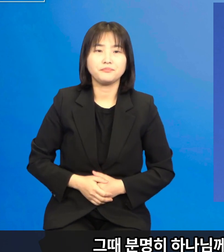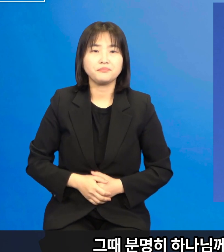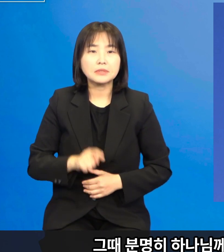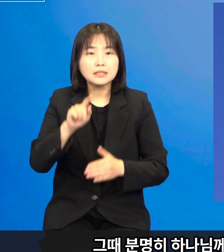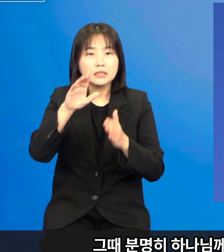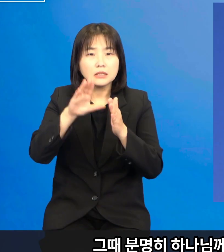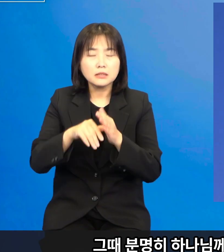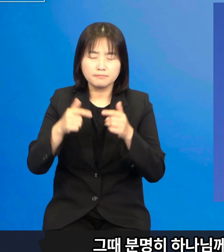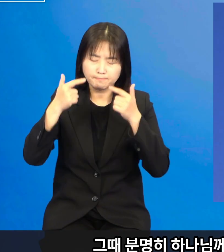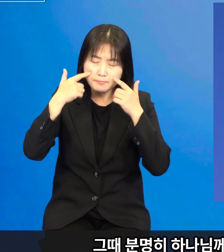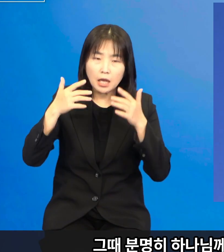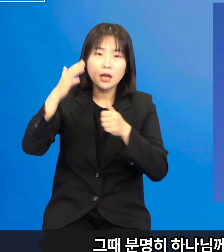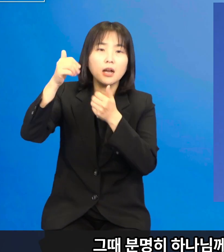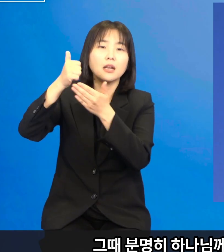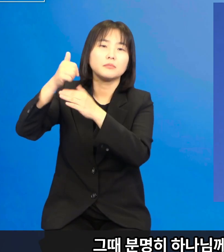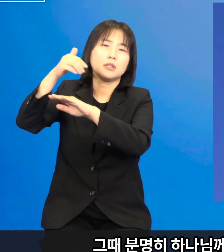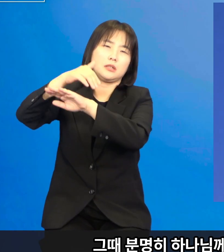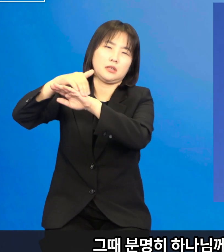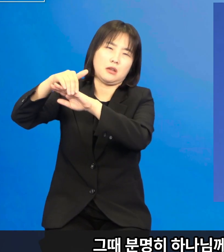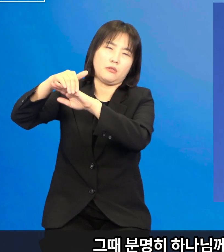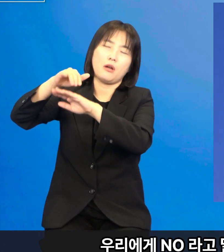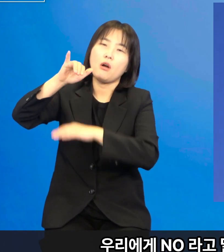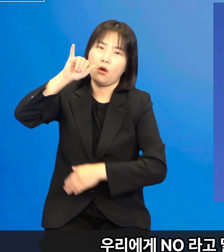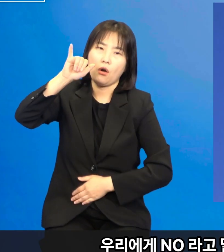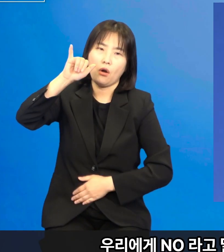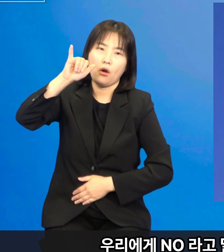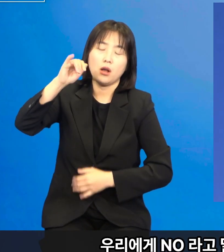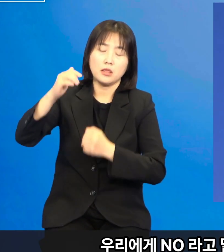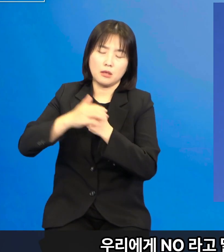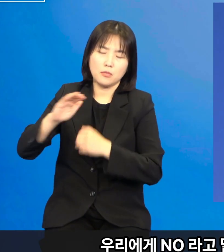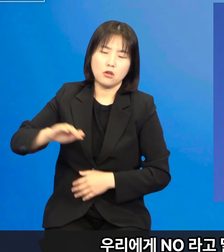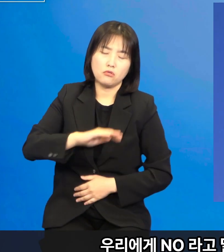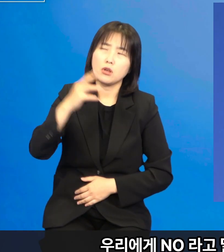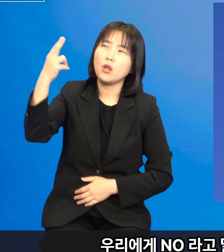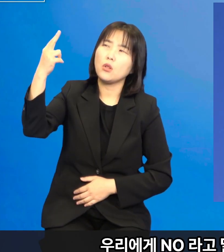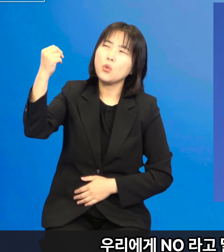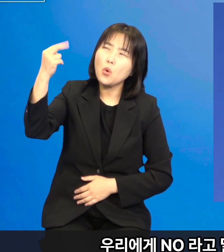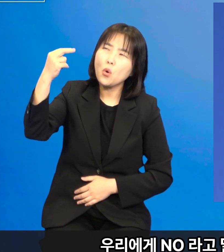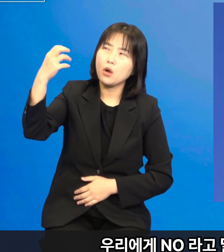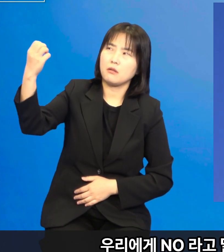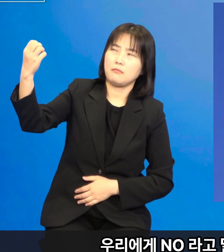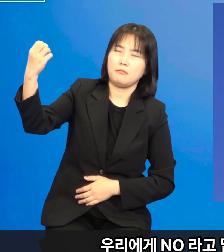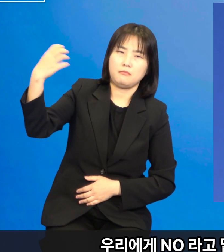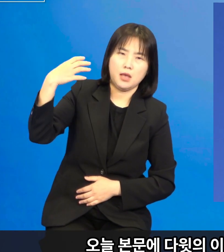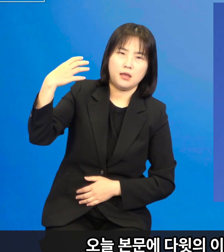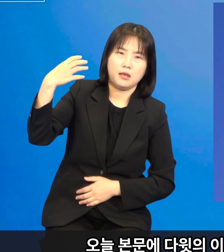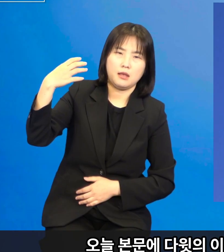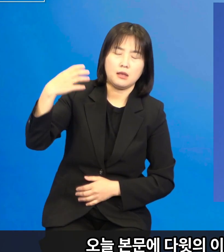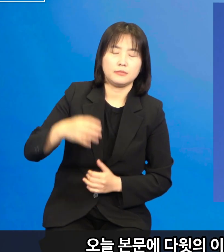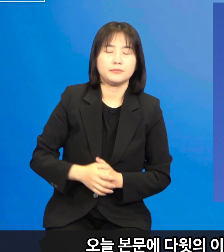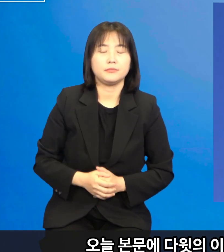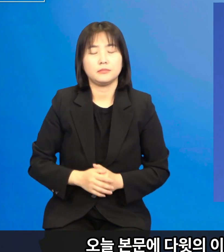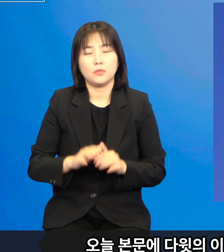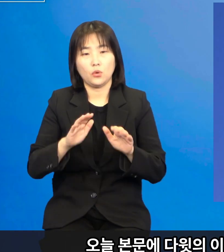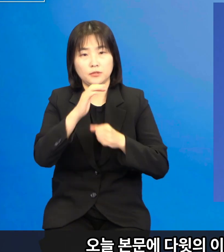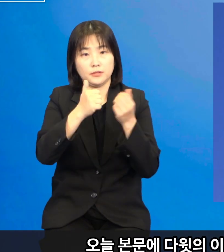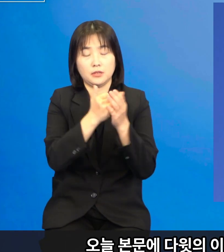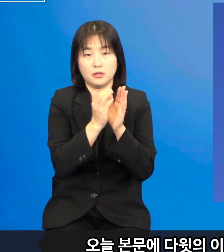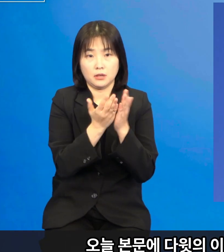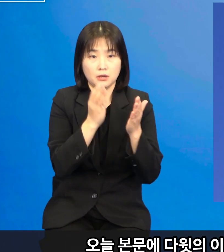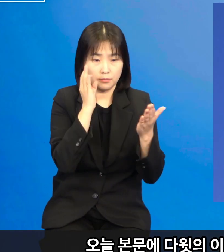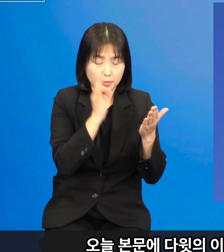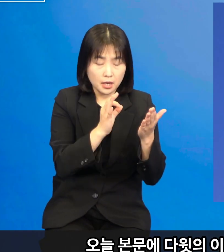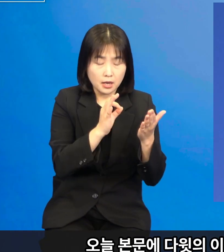분명히 하나님께서 계획이 있으시기에 우리에게 노라고 말씀을 하시는 겁니다. 오늘 본문의